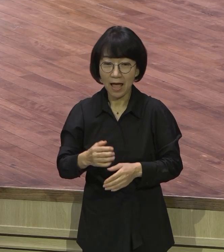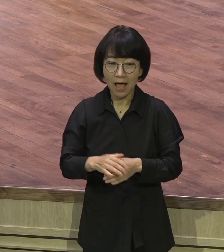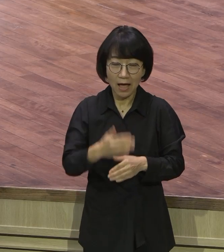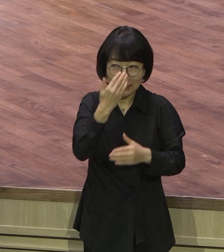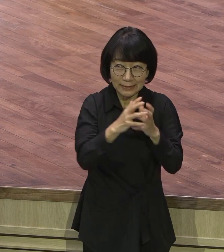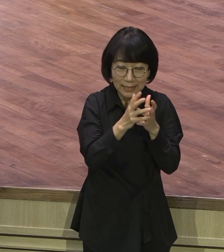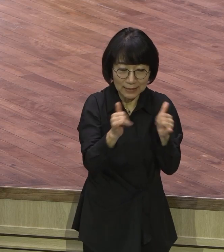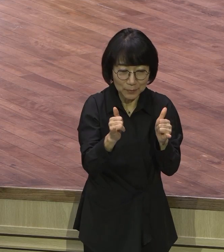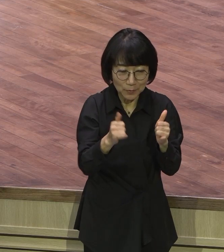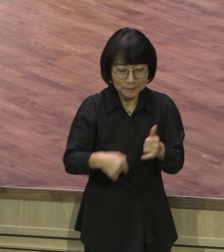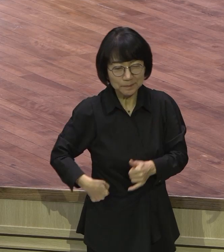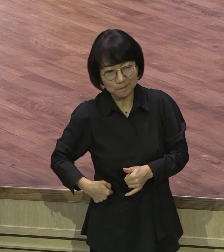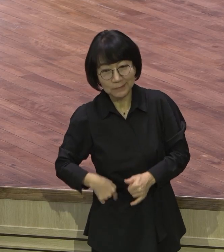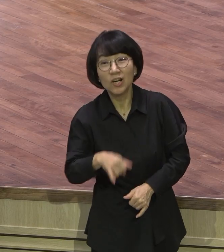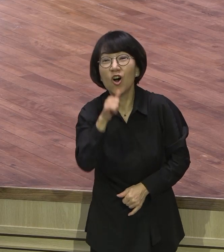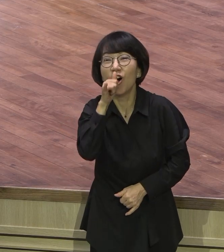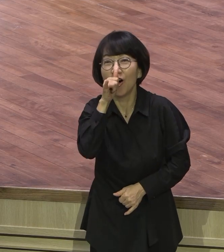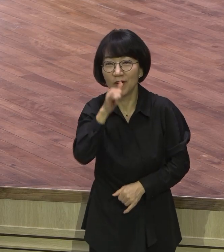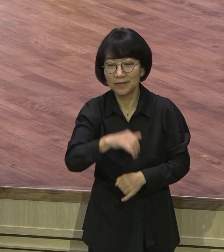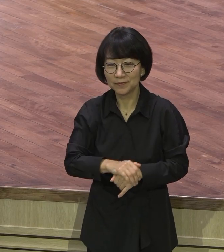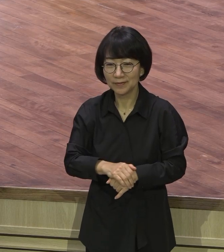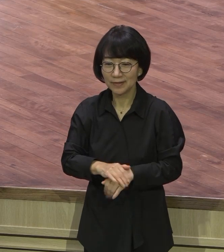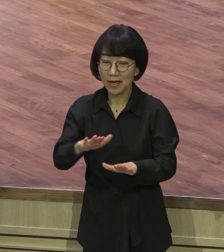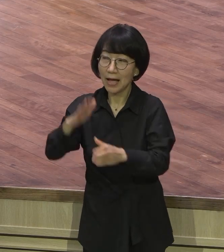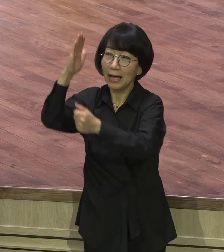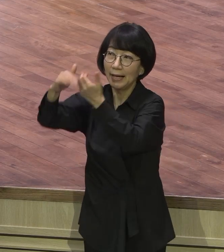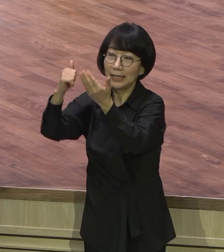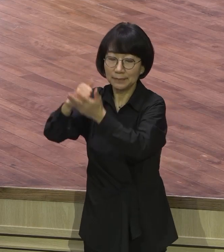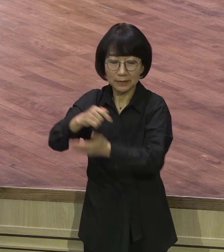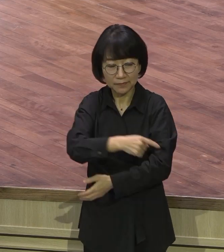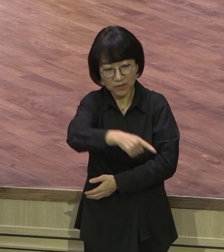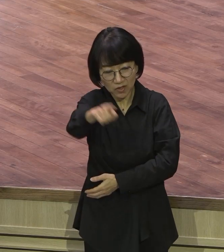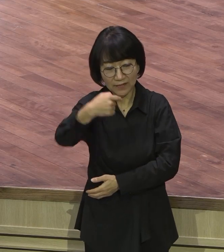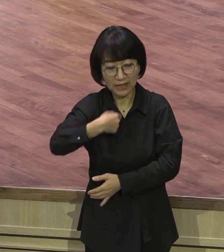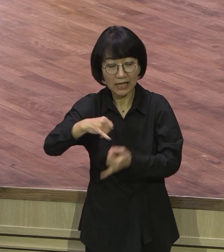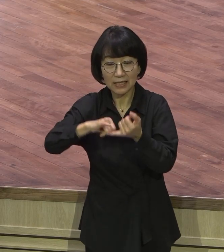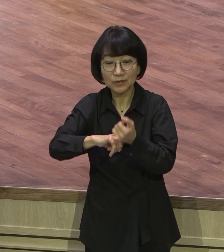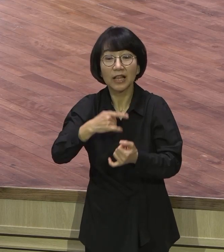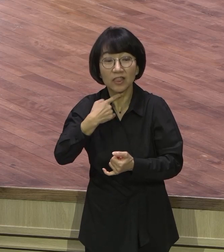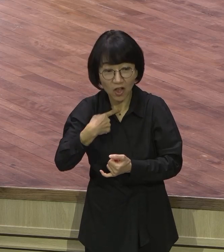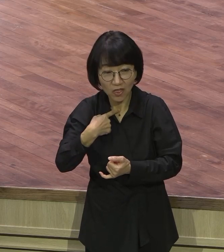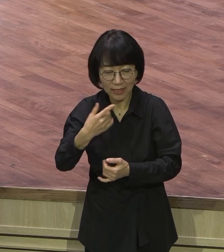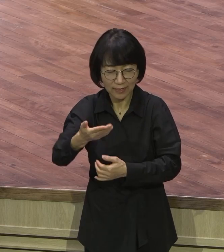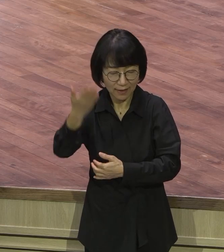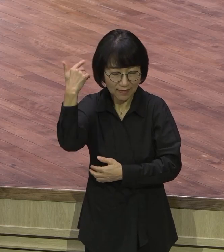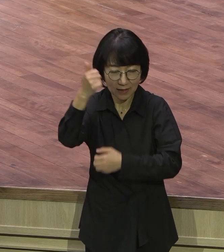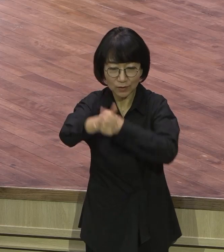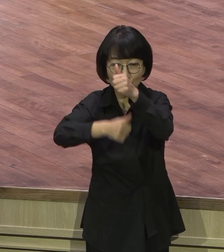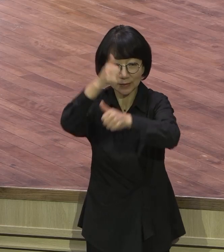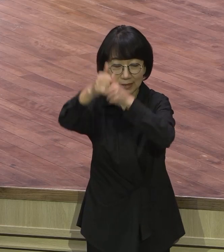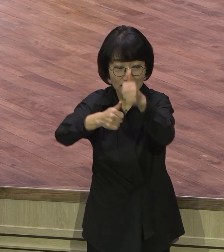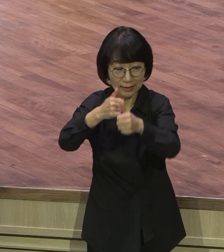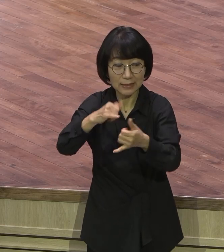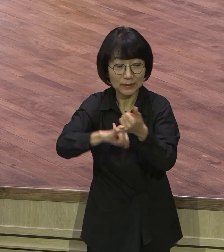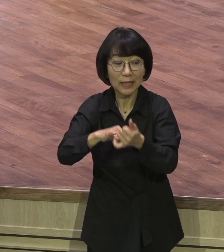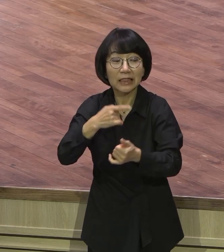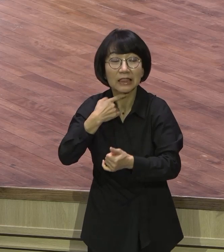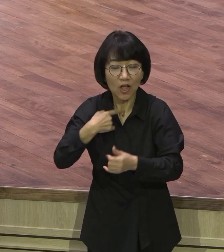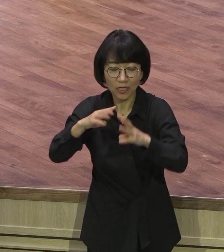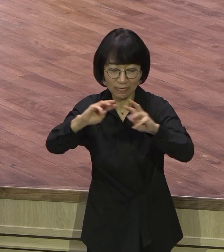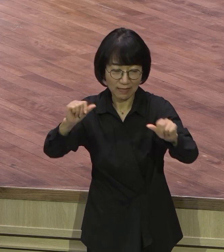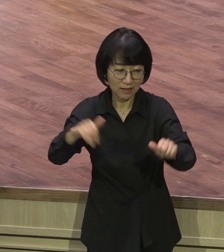하나님께서 모세에게 약속한 땅으로 가라 하시면서 소상들에게 약속한 그 가난한 땅을 너희에게 줄 것이다.